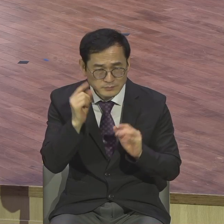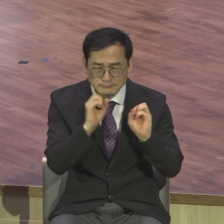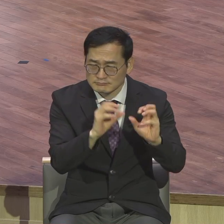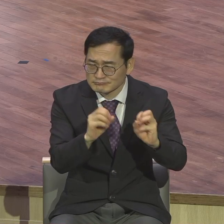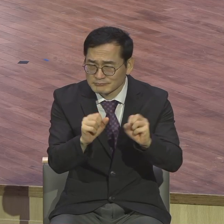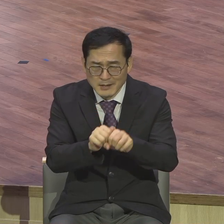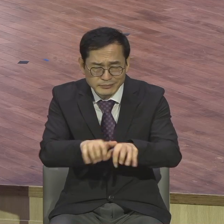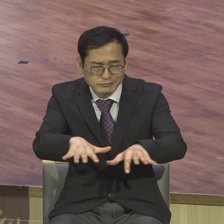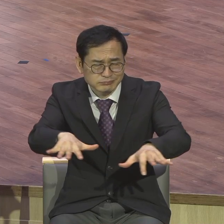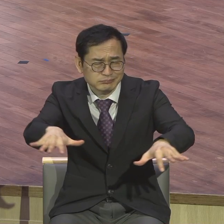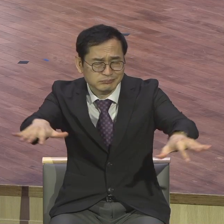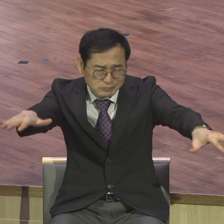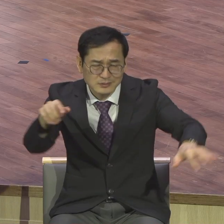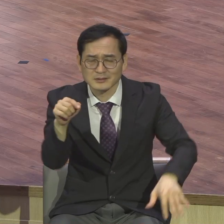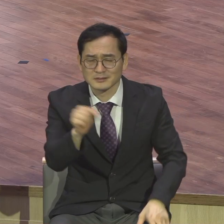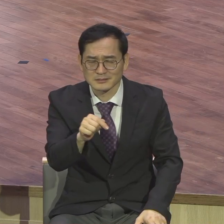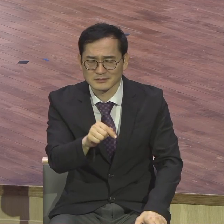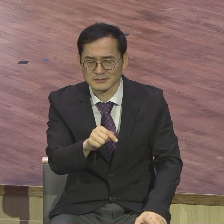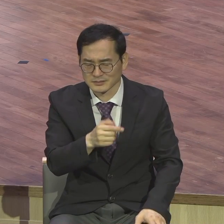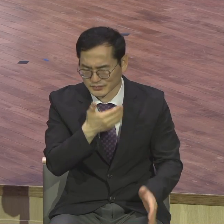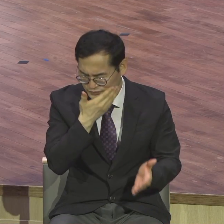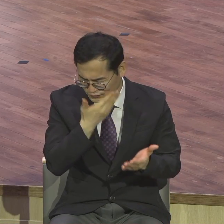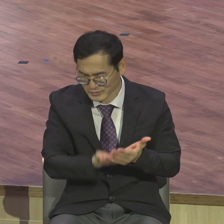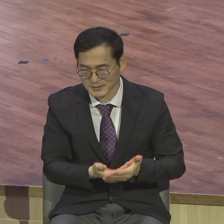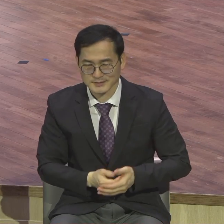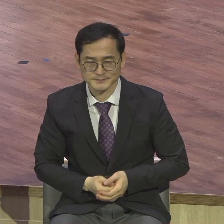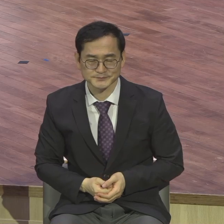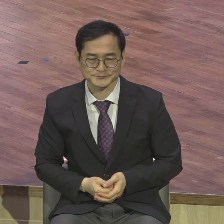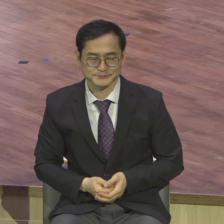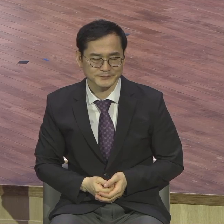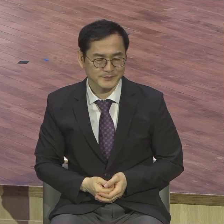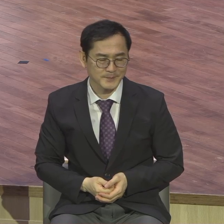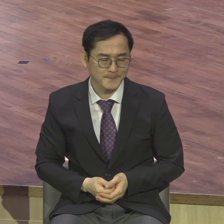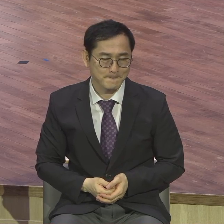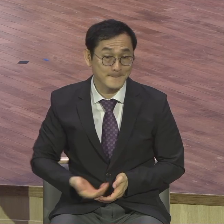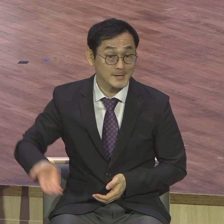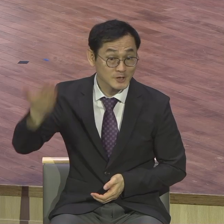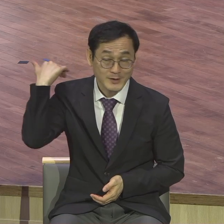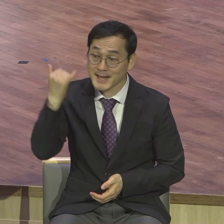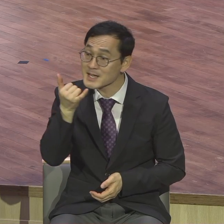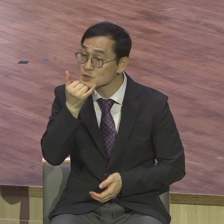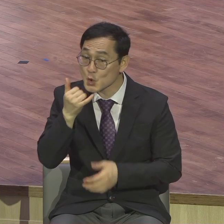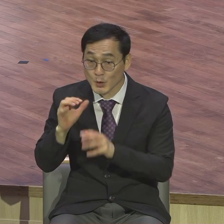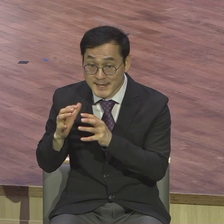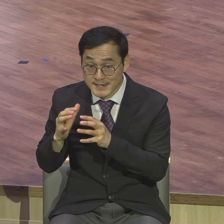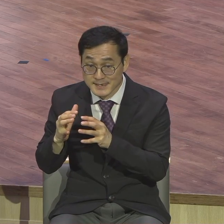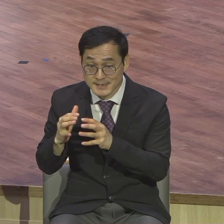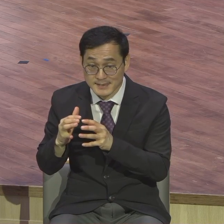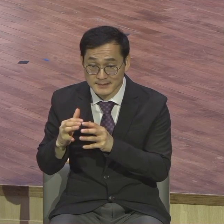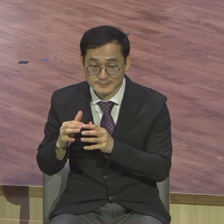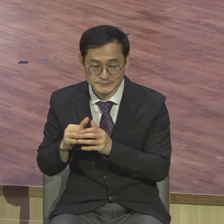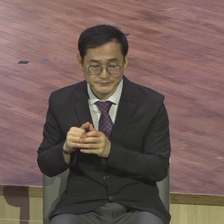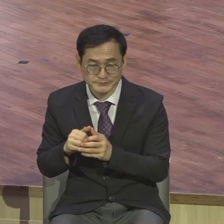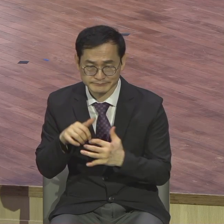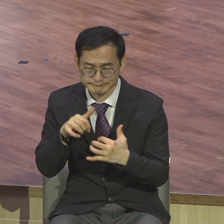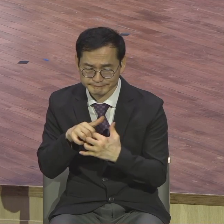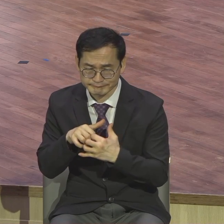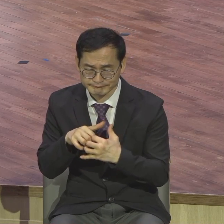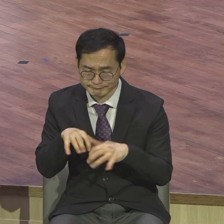이런 이야기가 있습니다 과거 독일이 세력을 확장하고 있을 때 유대인들을 많이